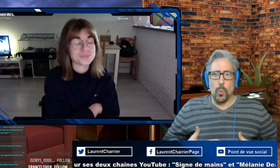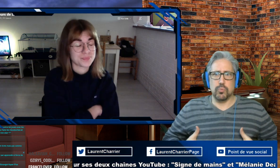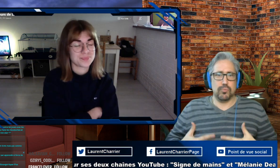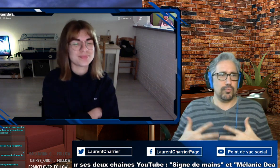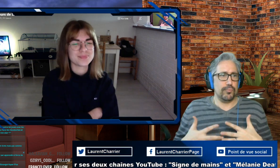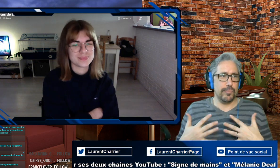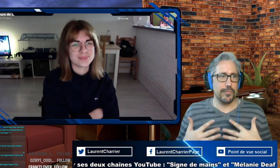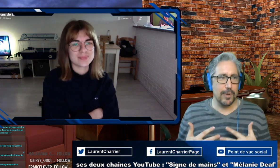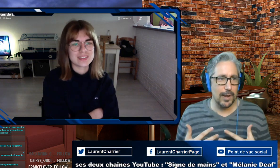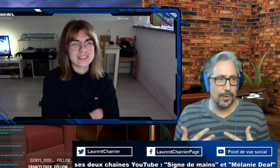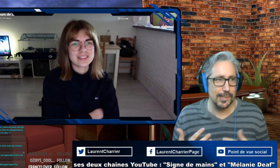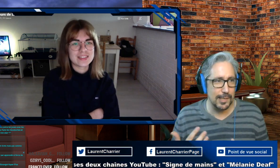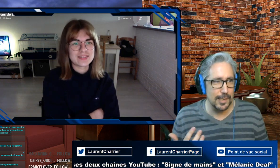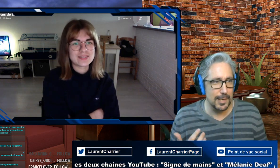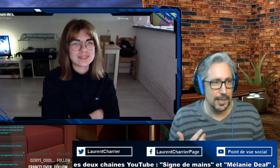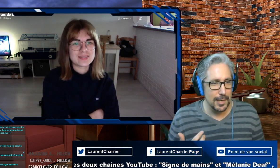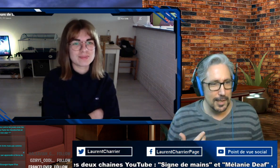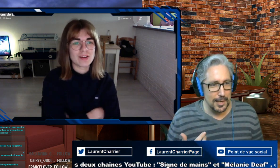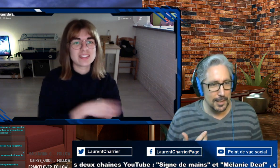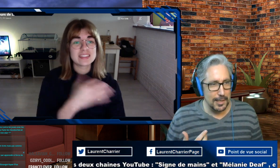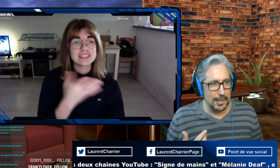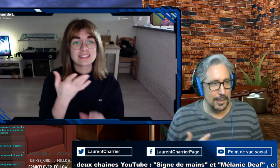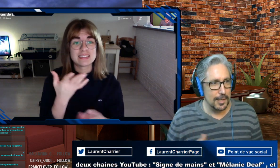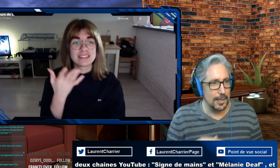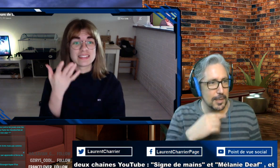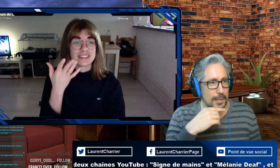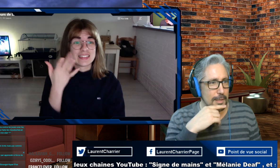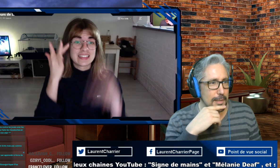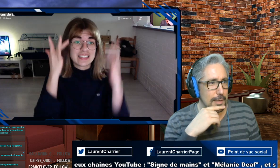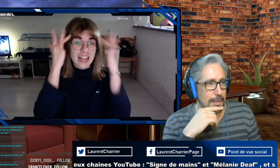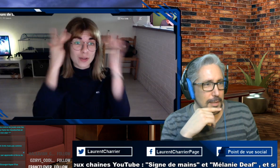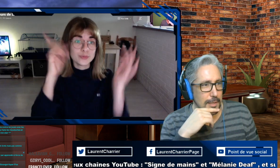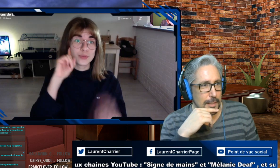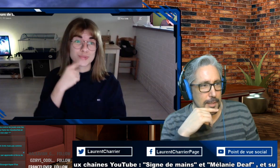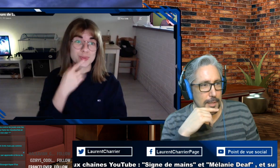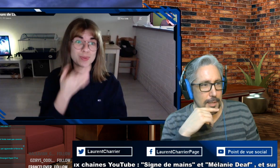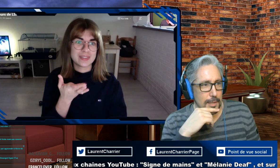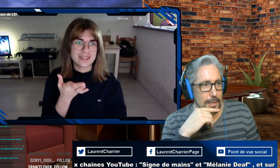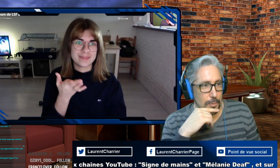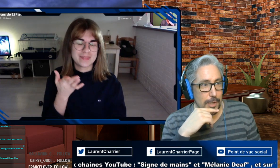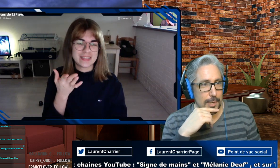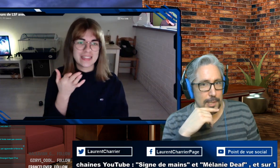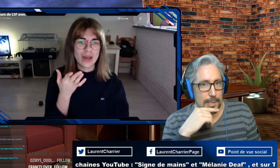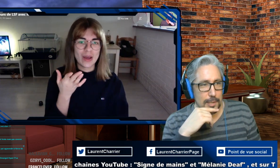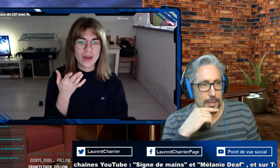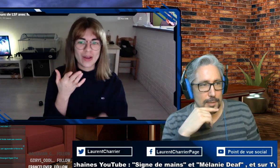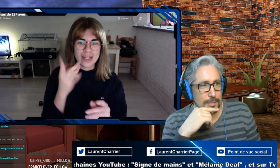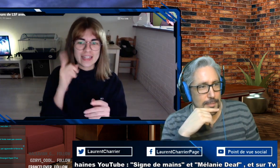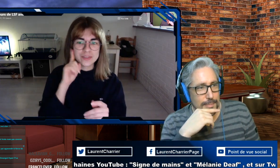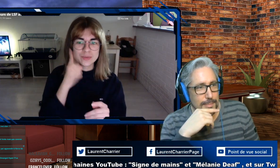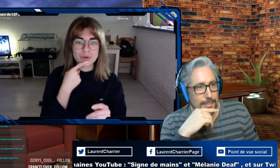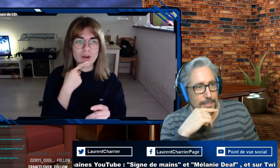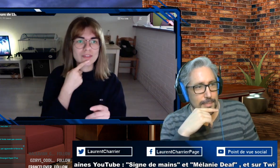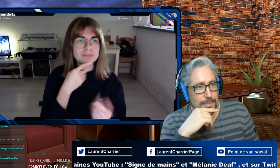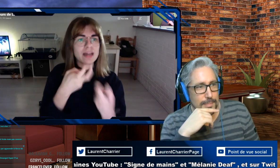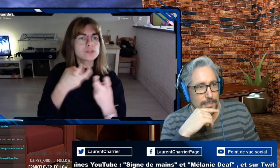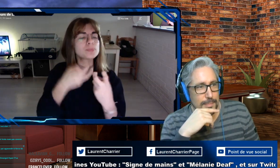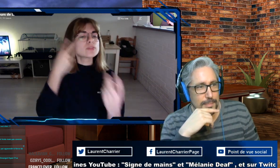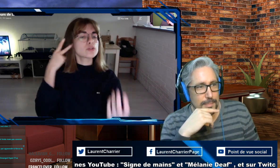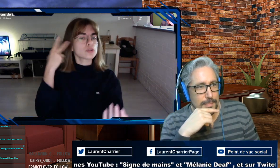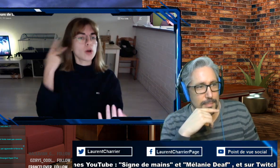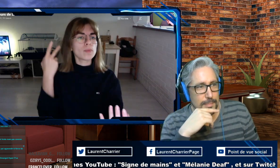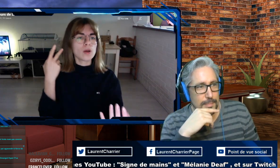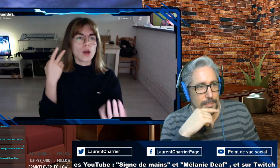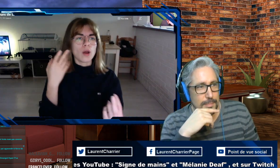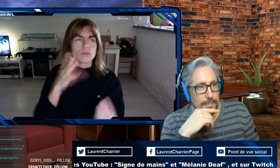dit, voilà quoi, c'est... En fait, t'es la culture sourde. Ouais. T'es des sourds, en fait, par exemple,